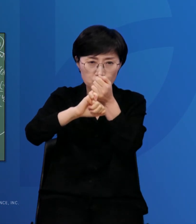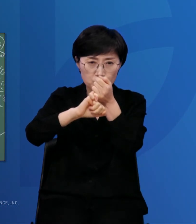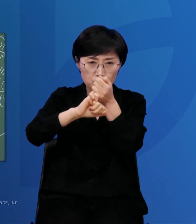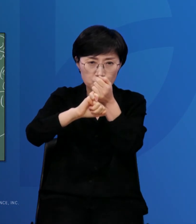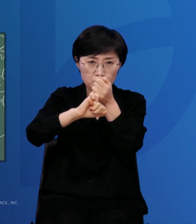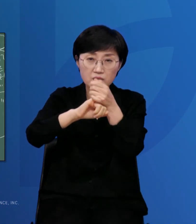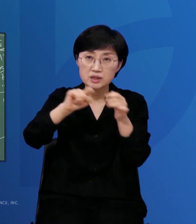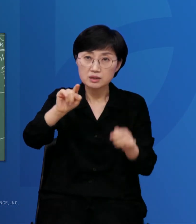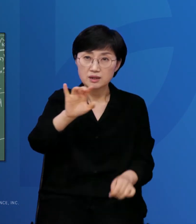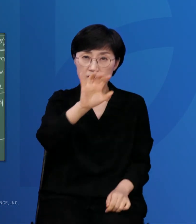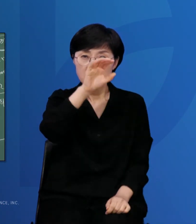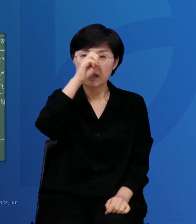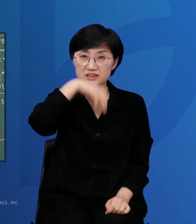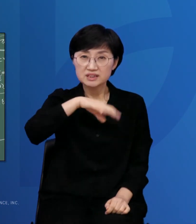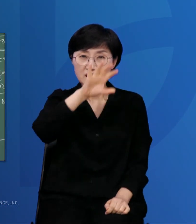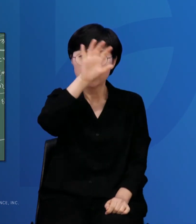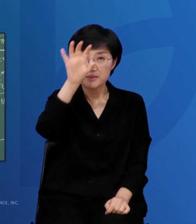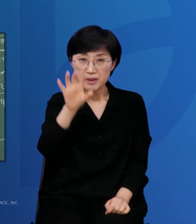반복이 아닙니다.